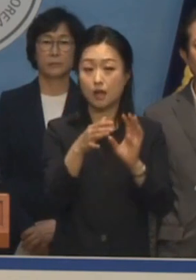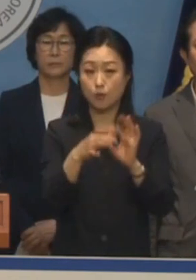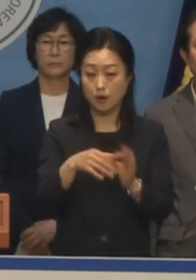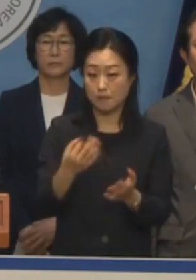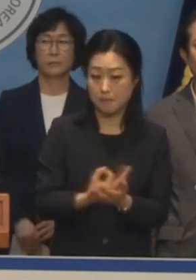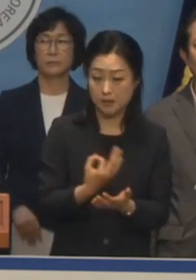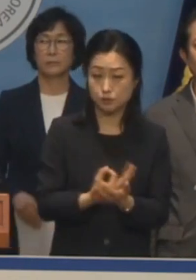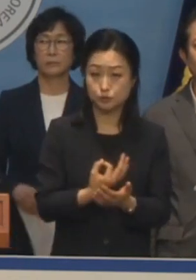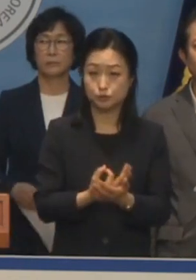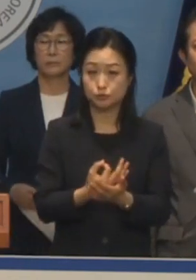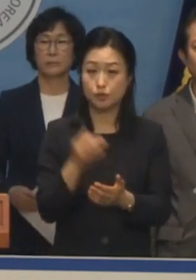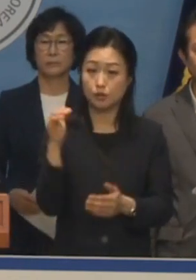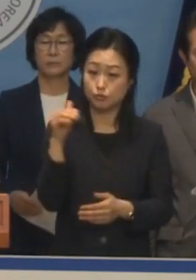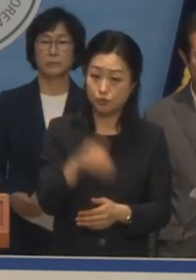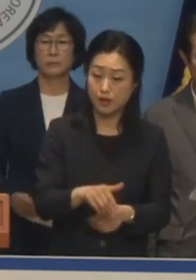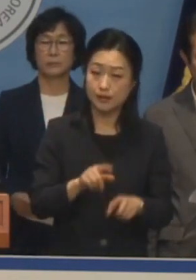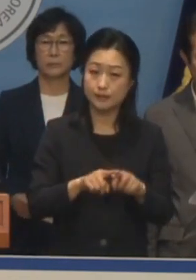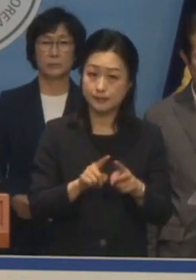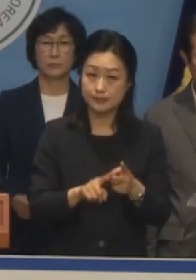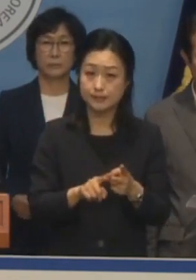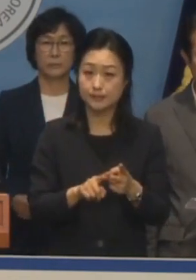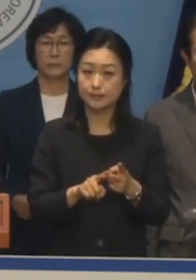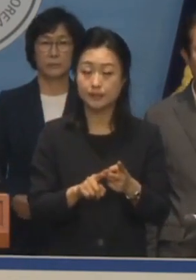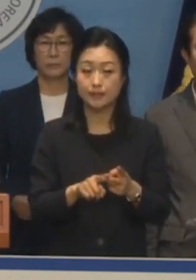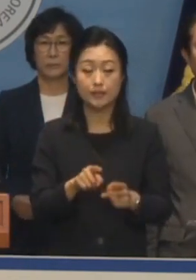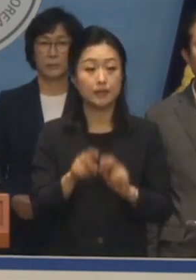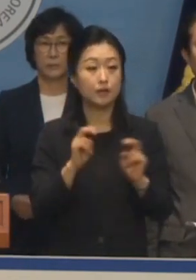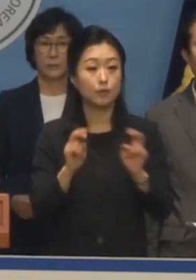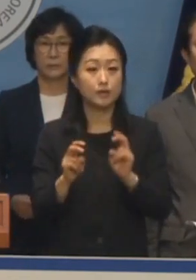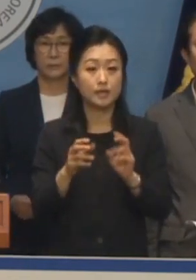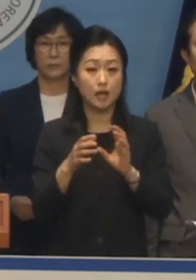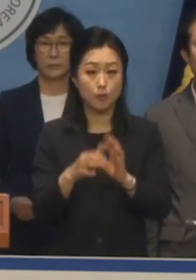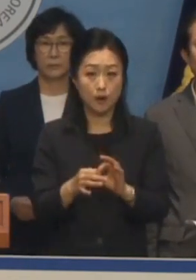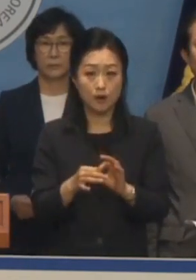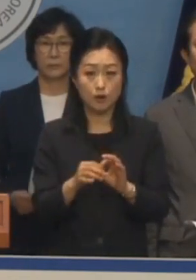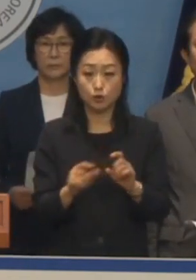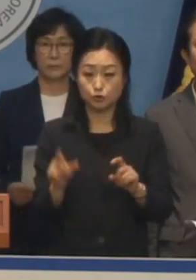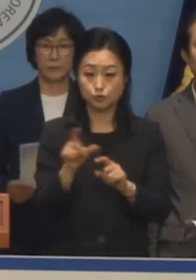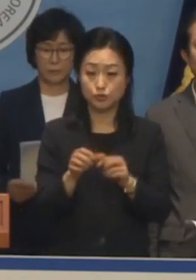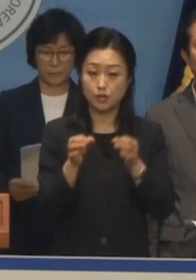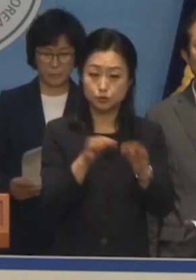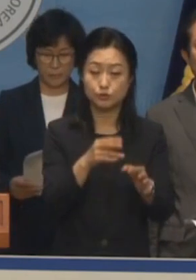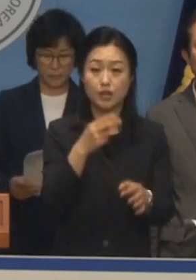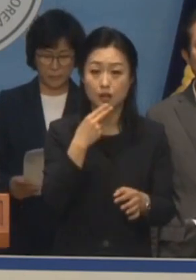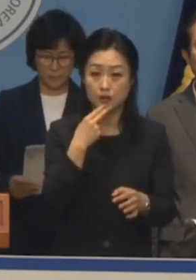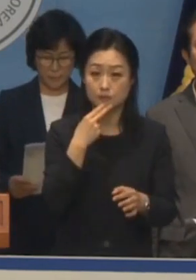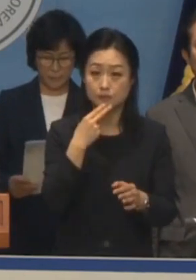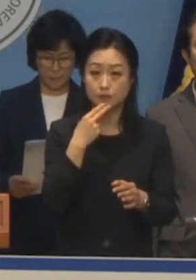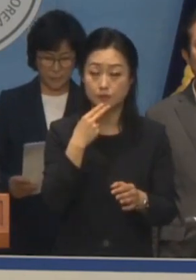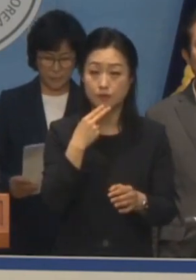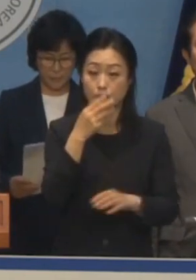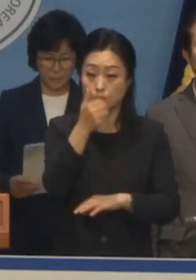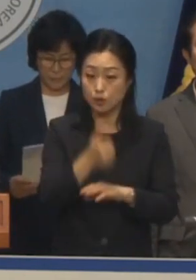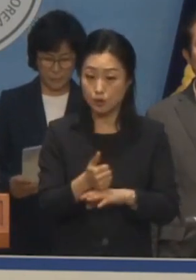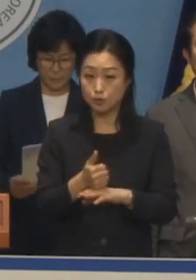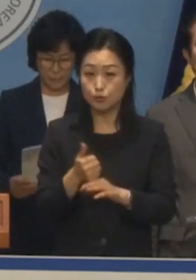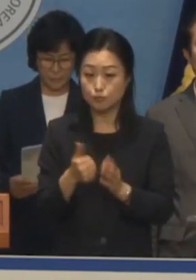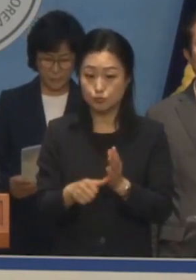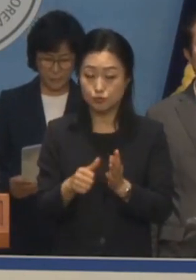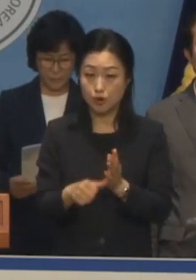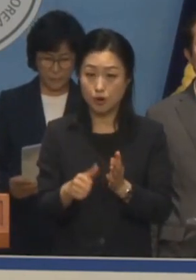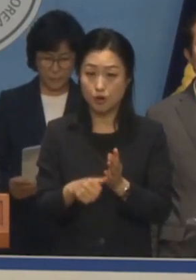증가 속도가 둔화되거나 해당 회사들에 대한 더 이상 추가 투자가 들어오지 않아도